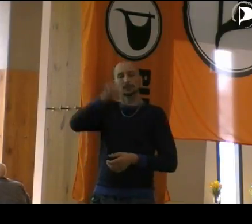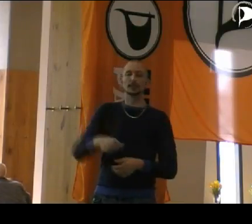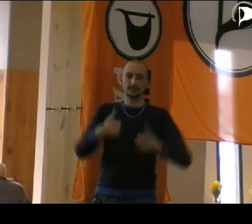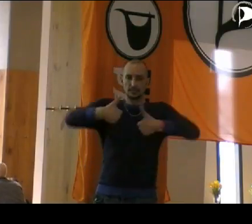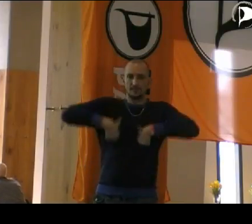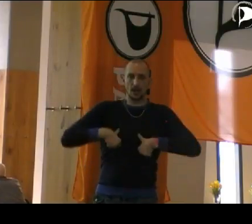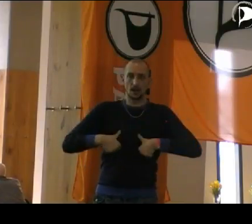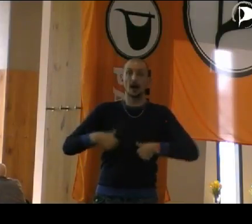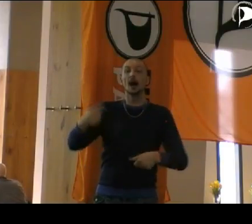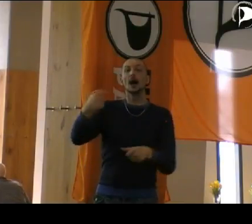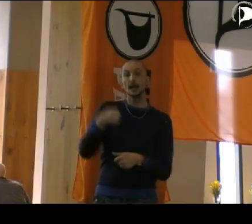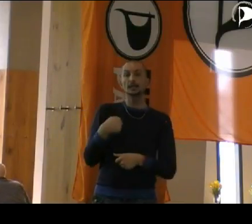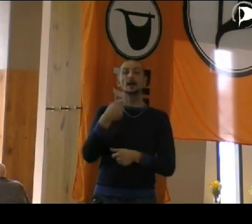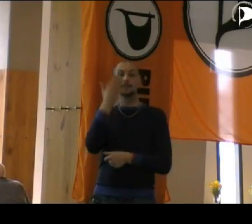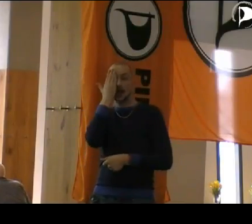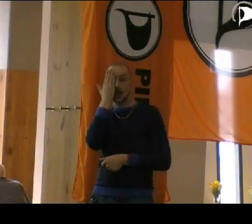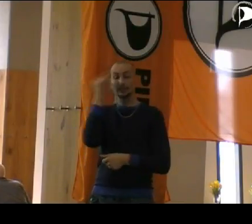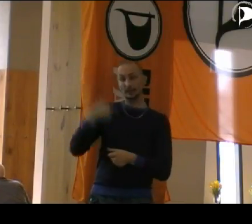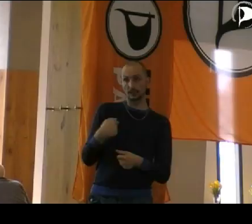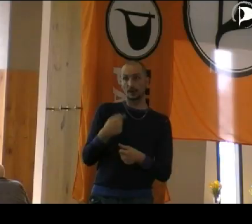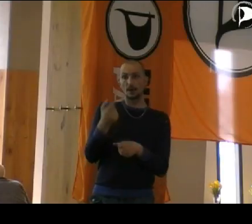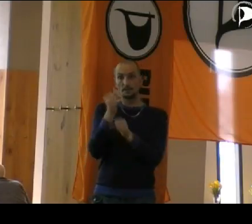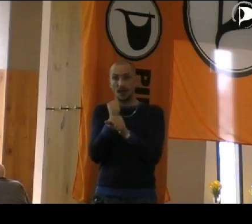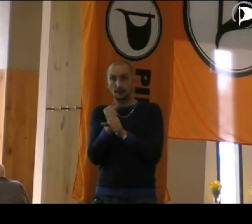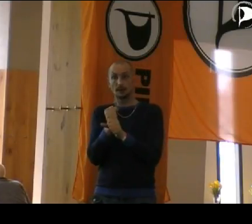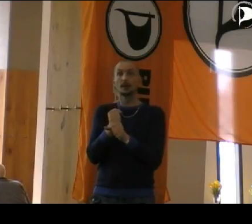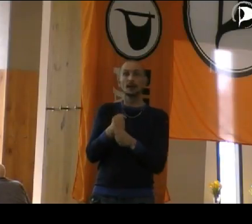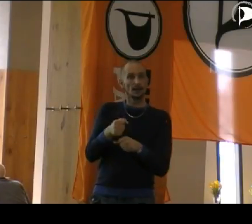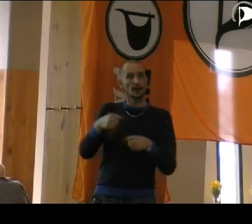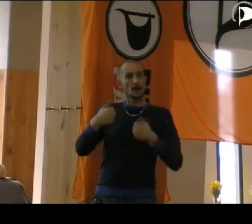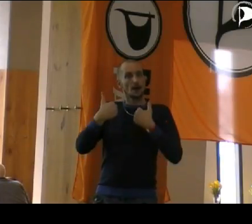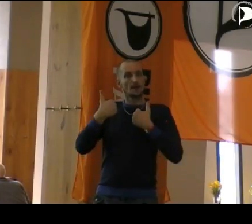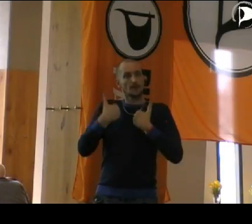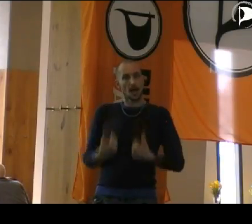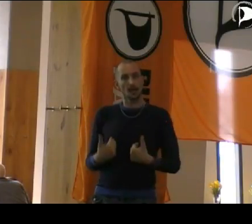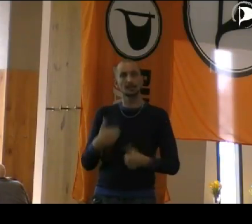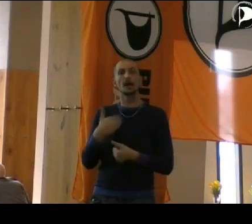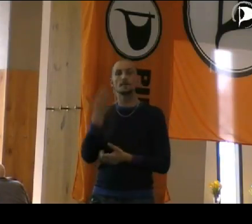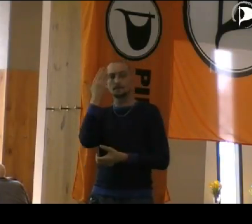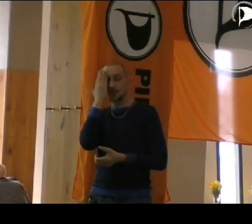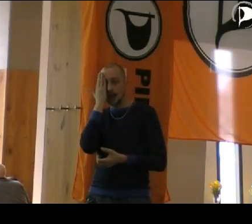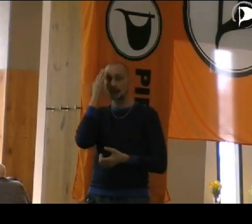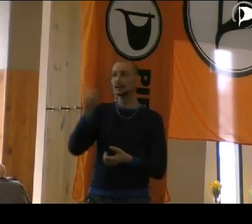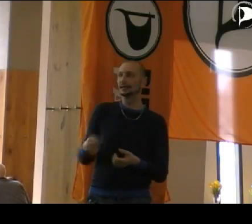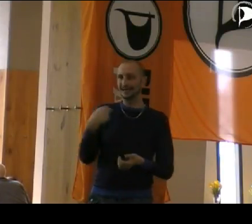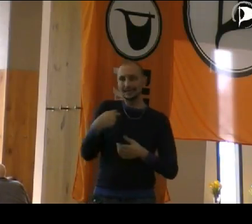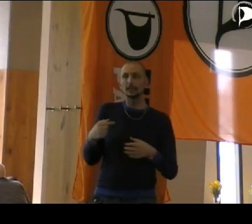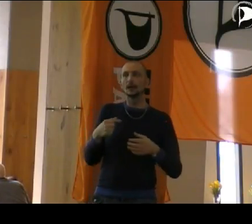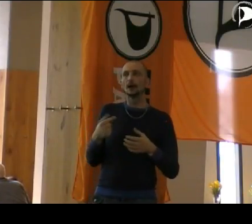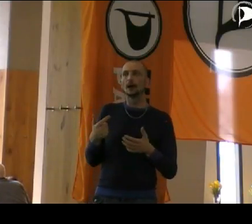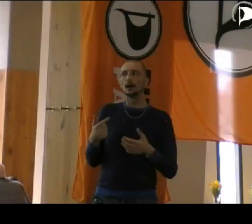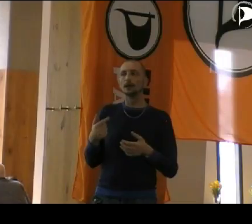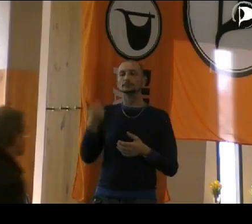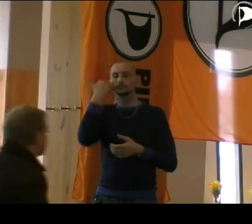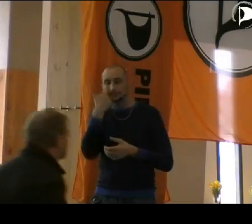ich kann mir wie karat und ich finde im irdischen zweifel zu ziehen ich werde erklärt für diese